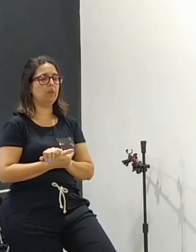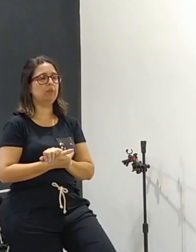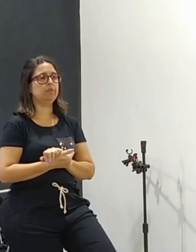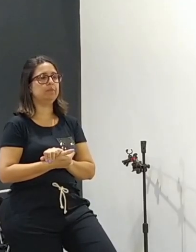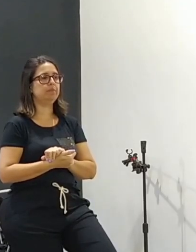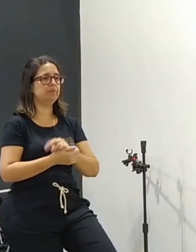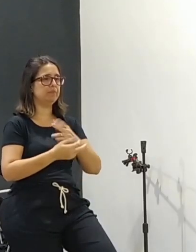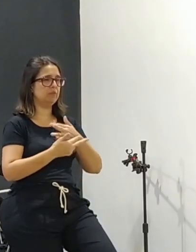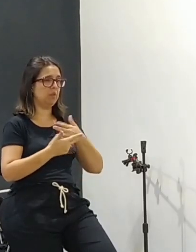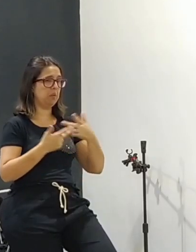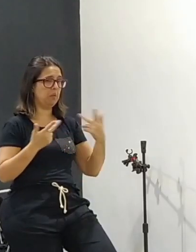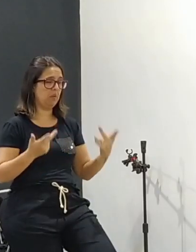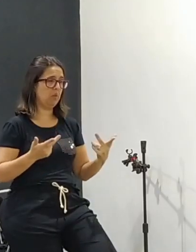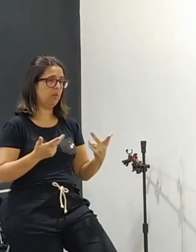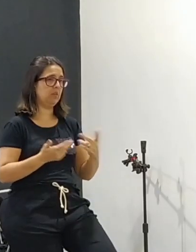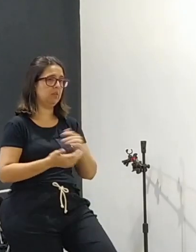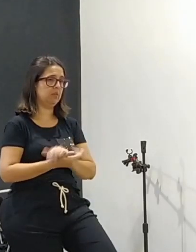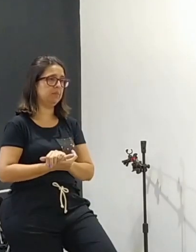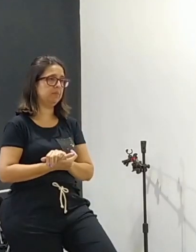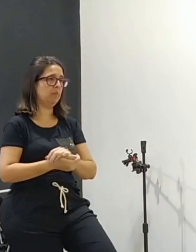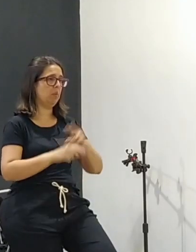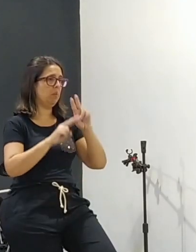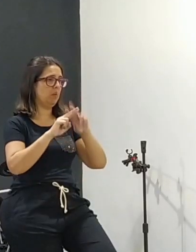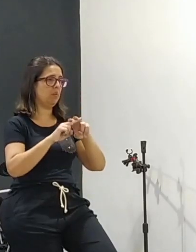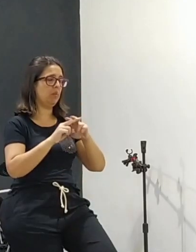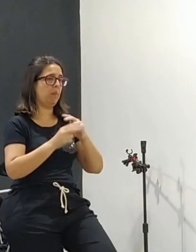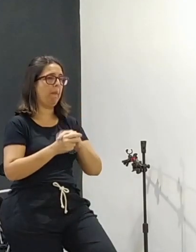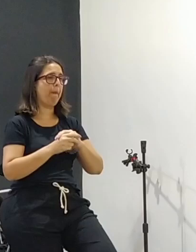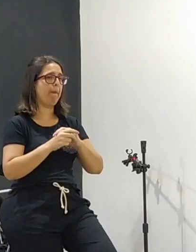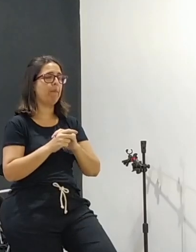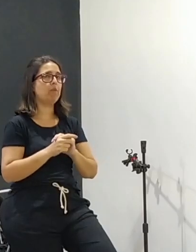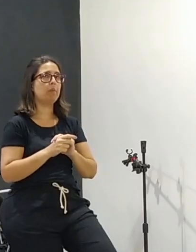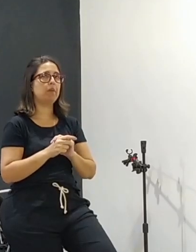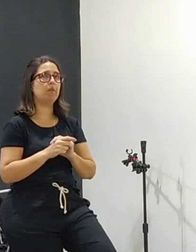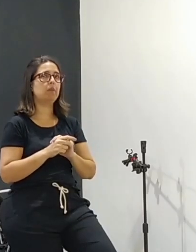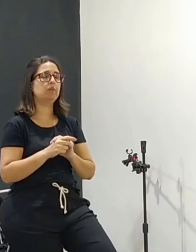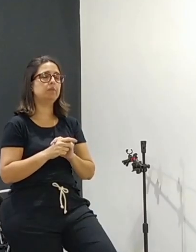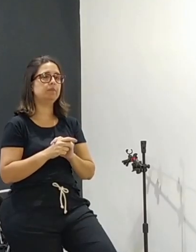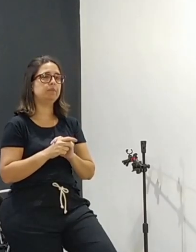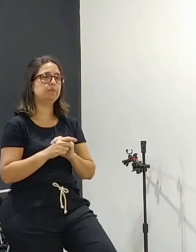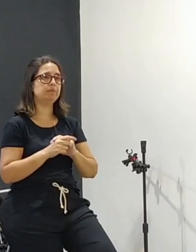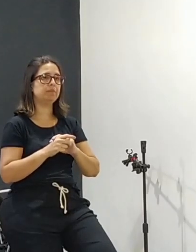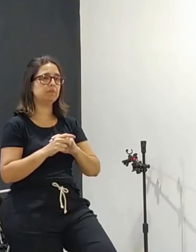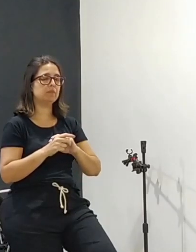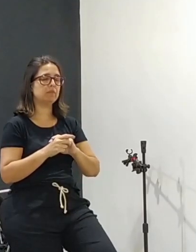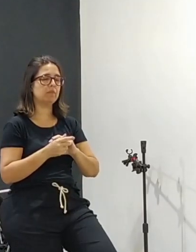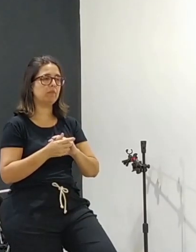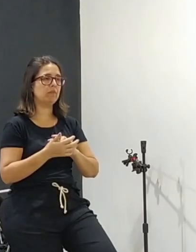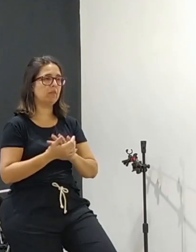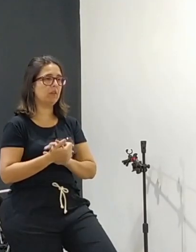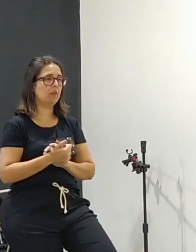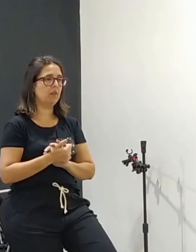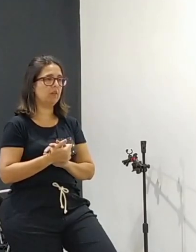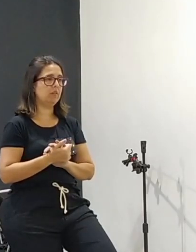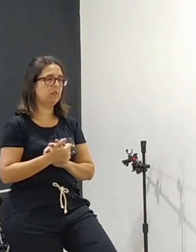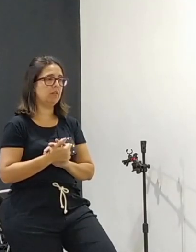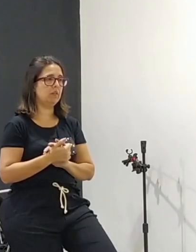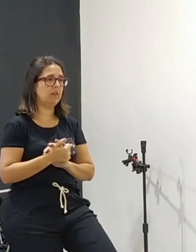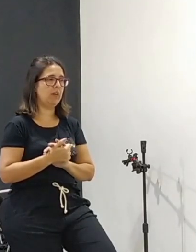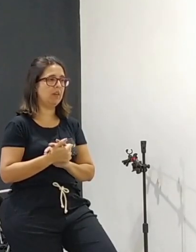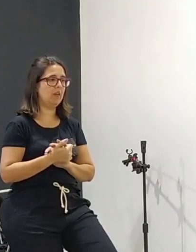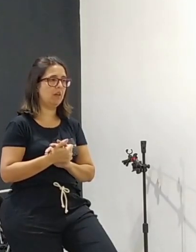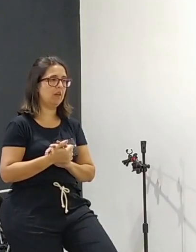XY. Foi preso o professor porque falou a verdade. Então hoje nós estamos vivendo. E o que é isso?